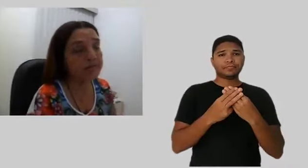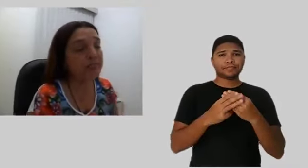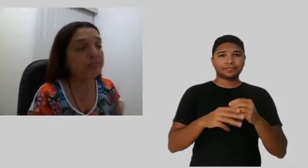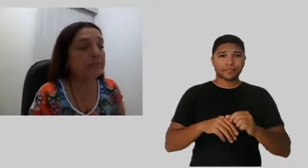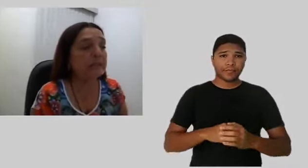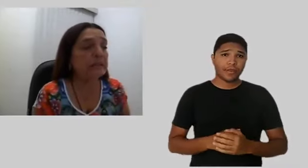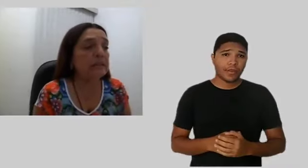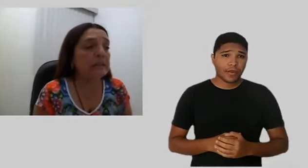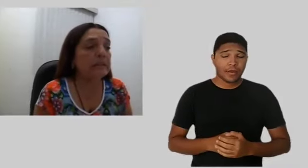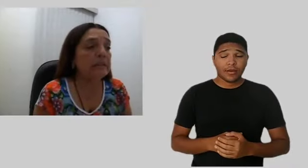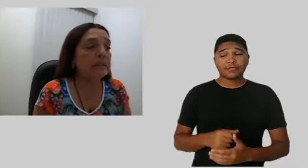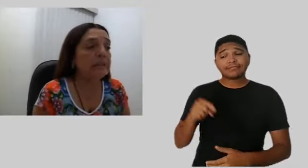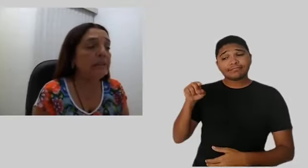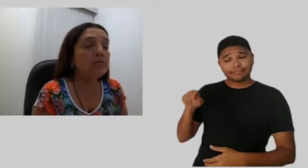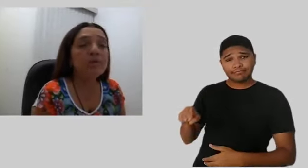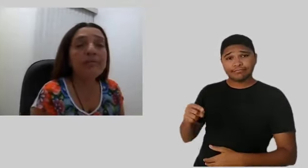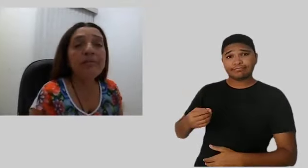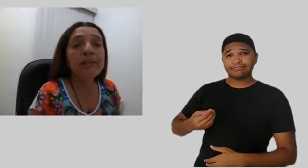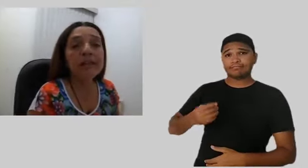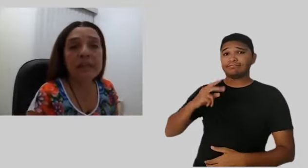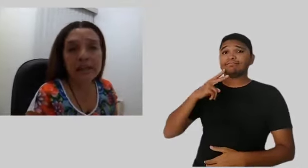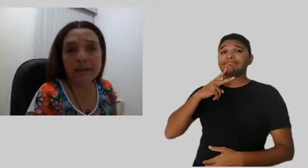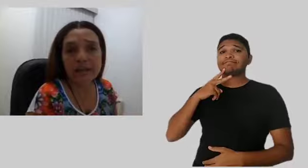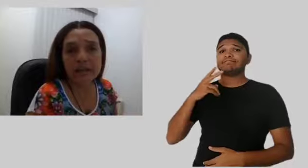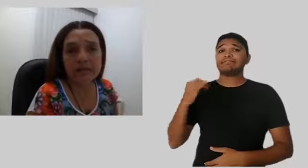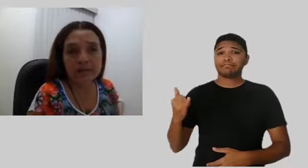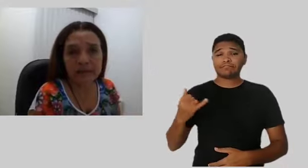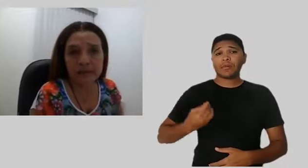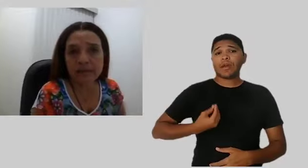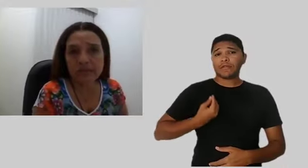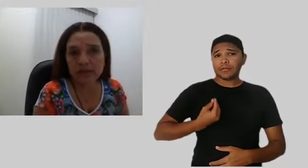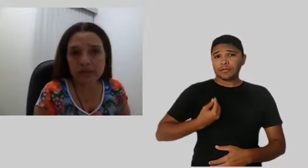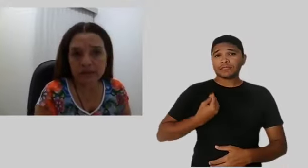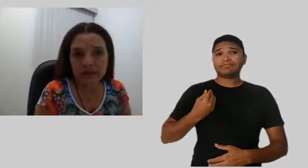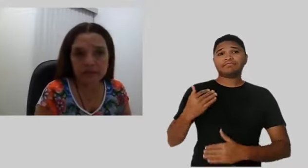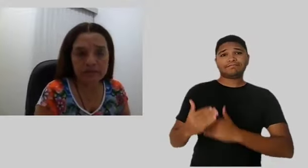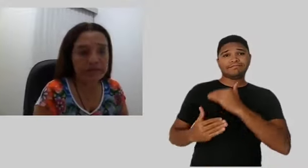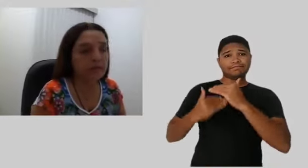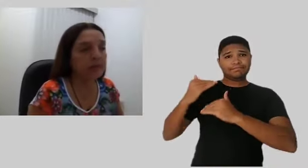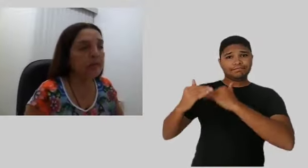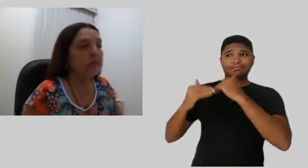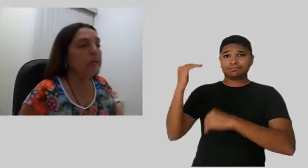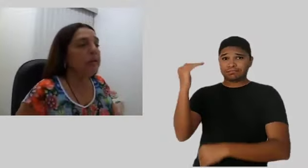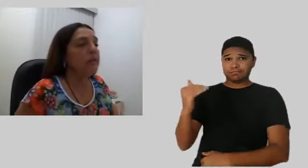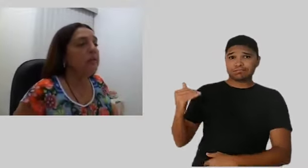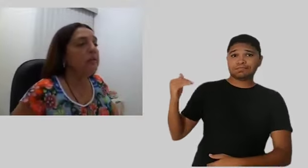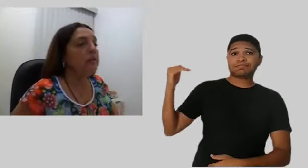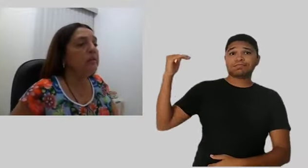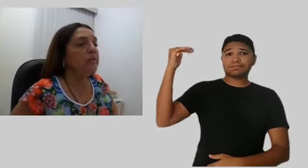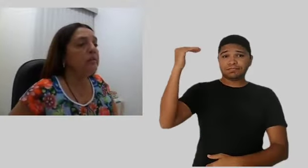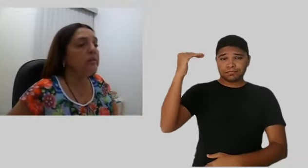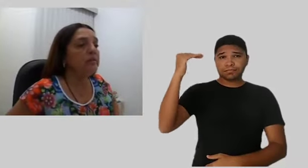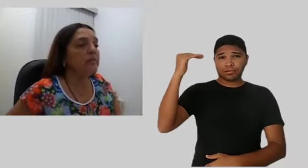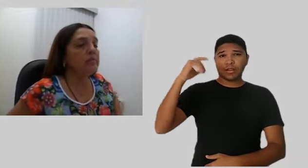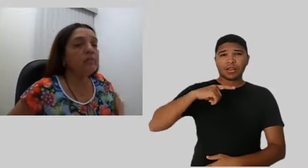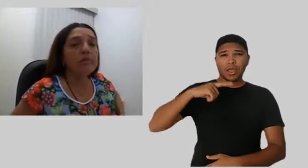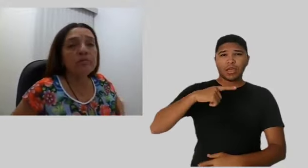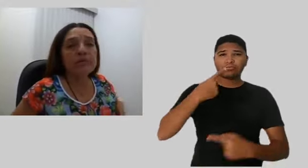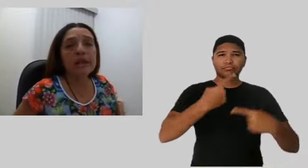judaico, né? E, então toda a vida dele é diferente da de Piaget, certo?